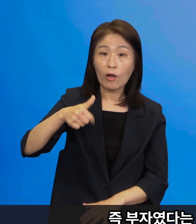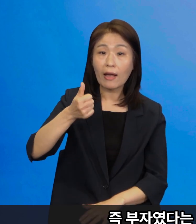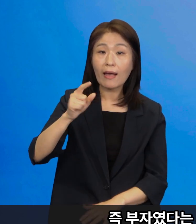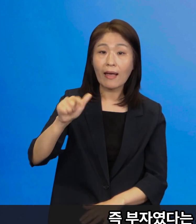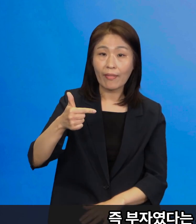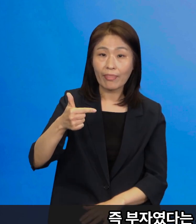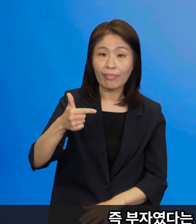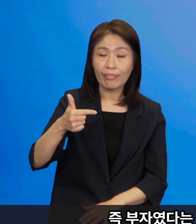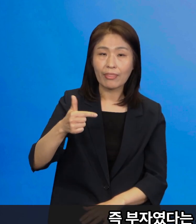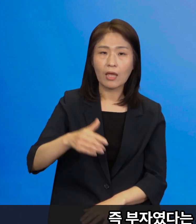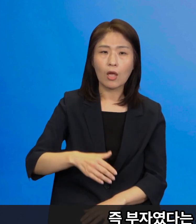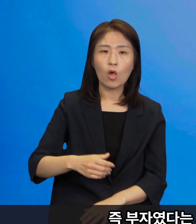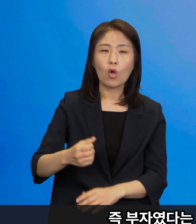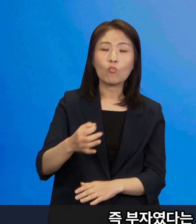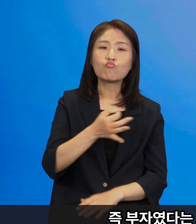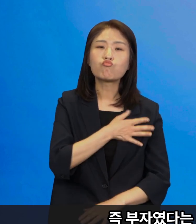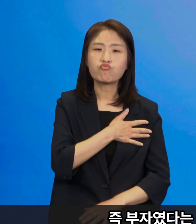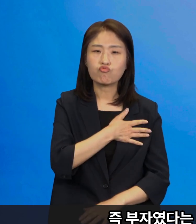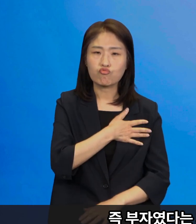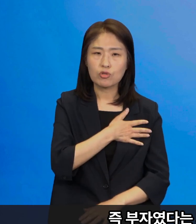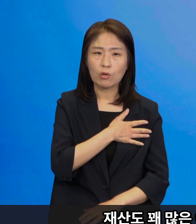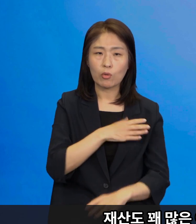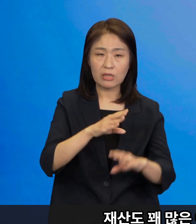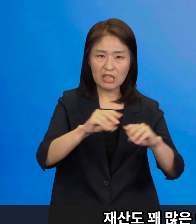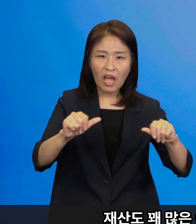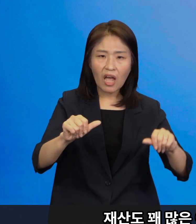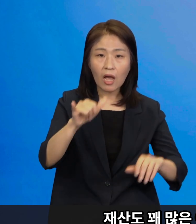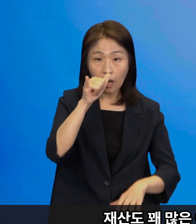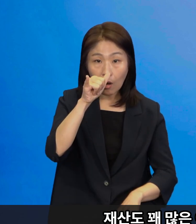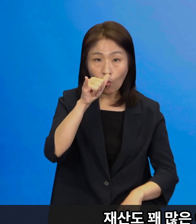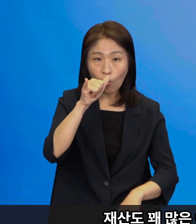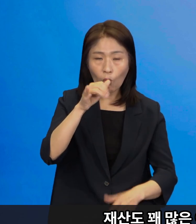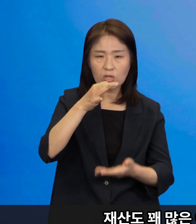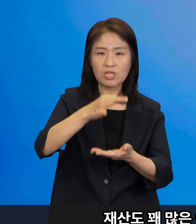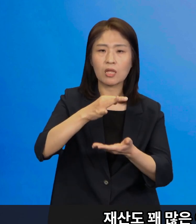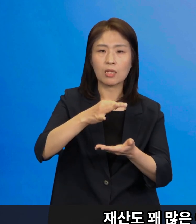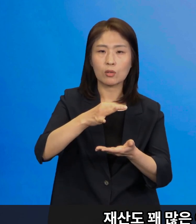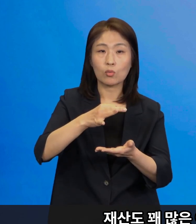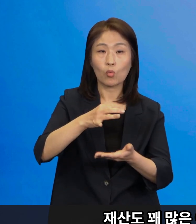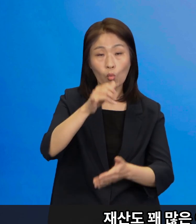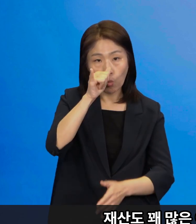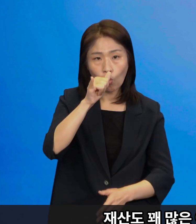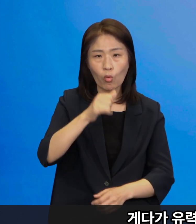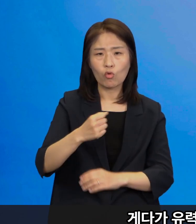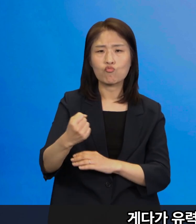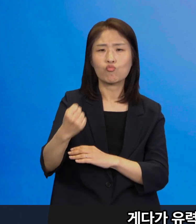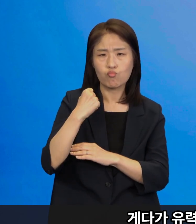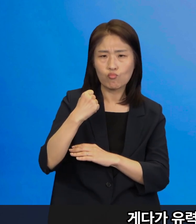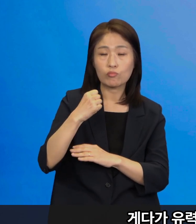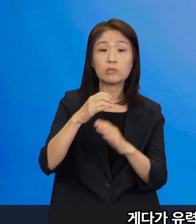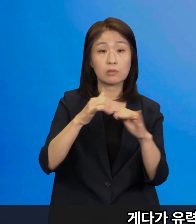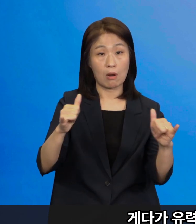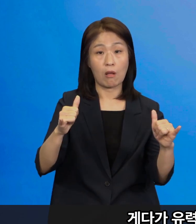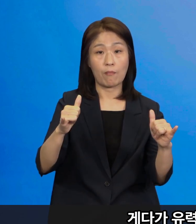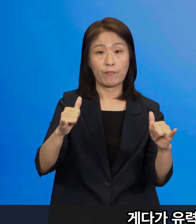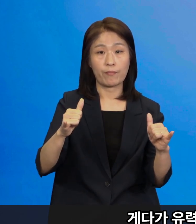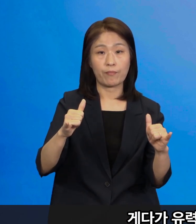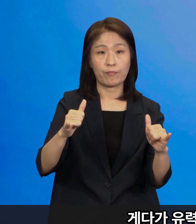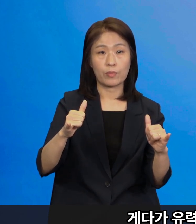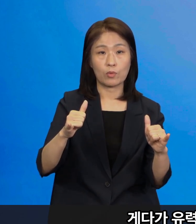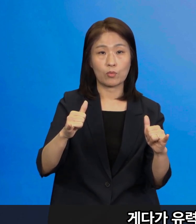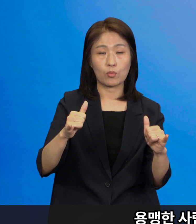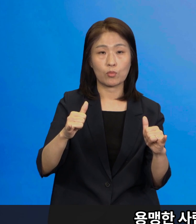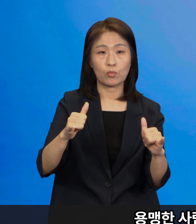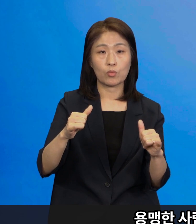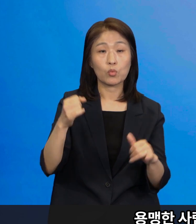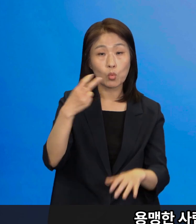거예요. 땅도 있고 돈도 있고 재산도 꽤 많은 이런 유력한 사람이었습니다. 게다가 이 유력한 사람이라는